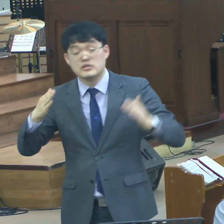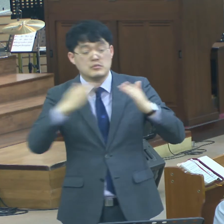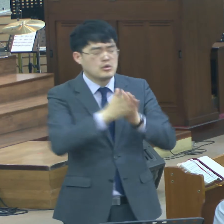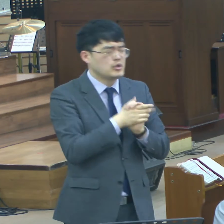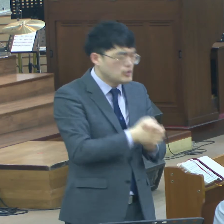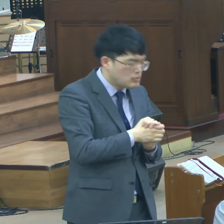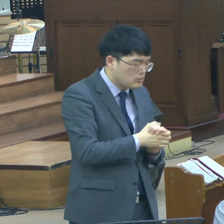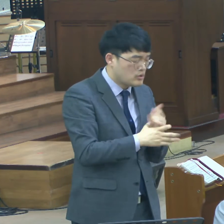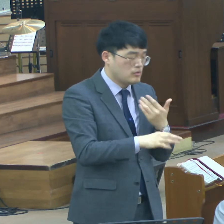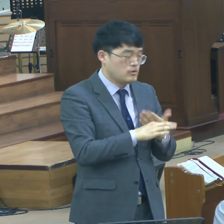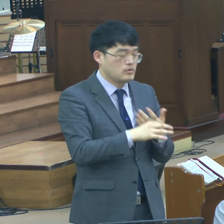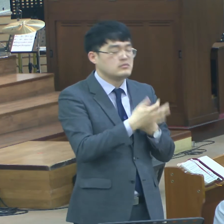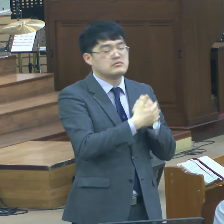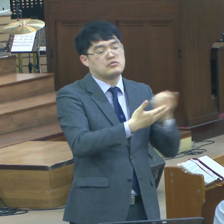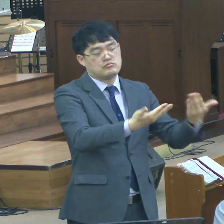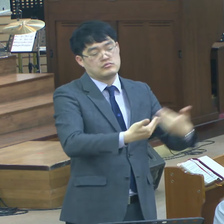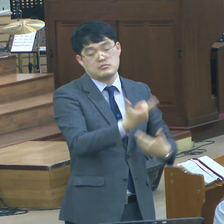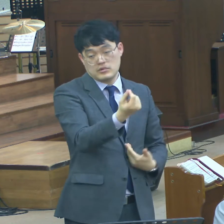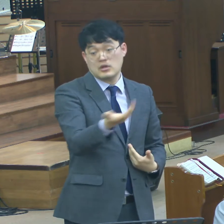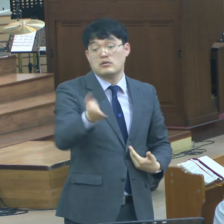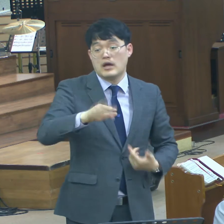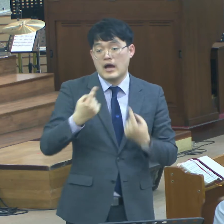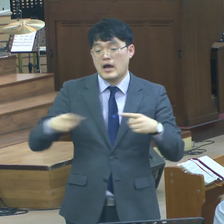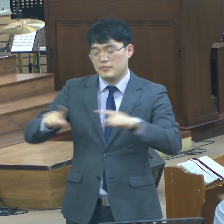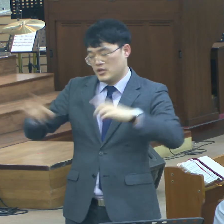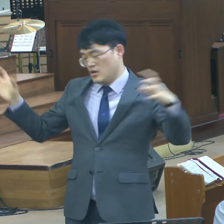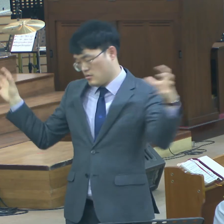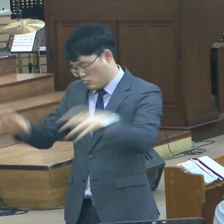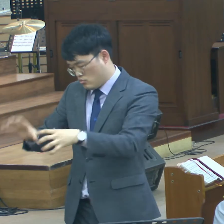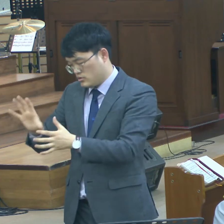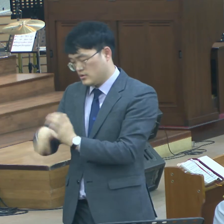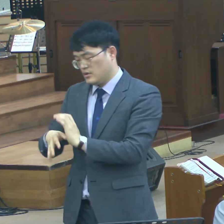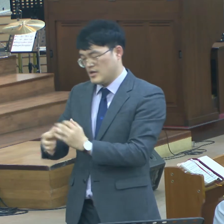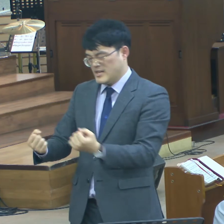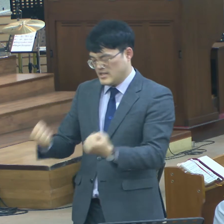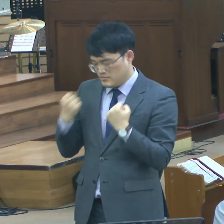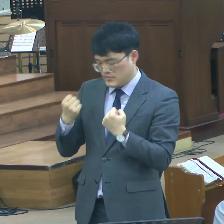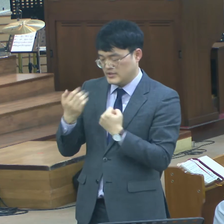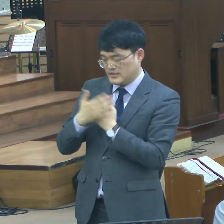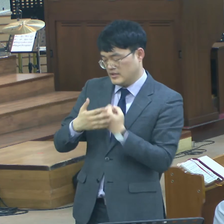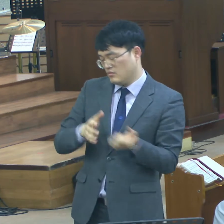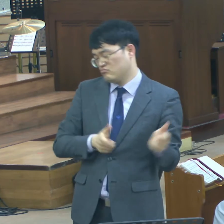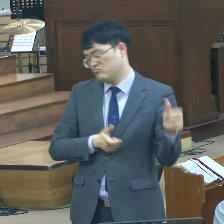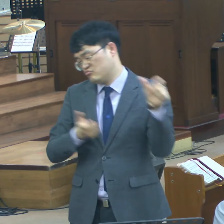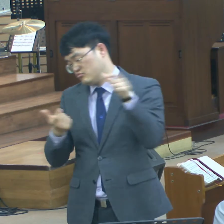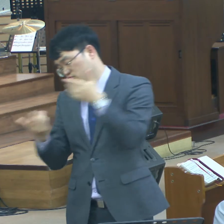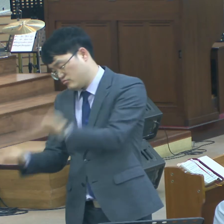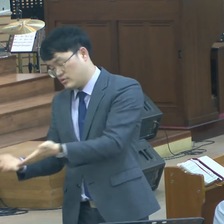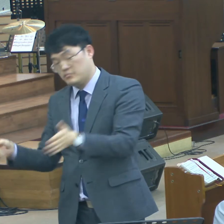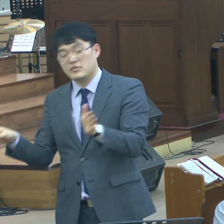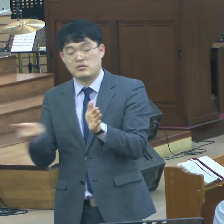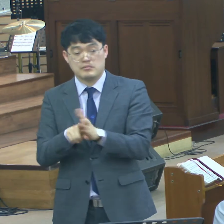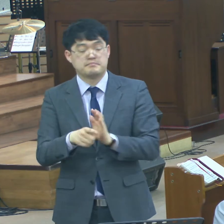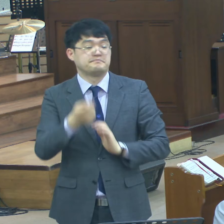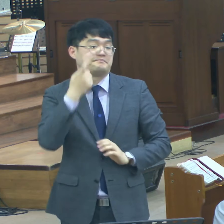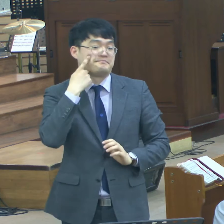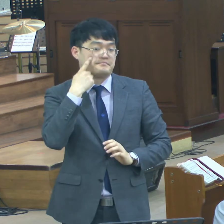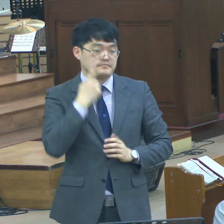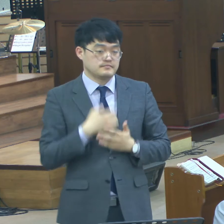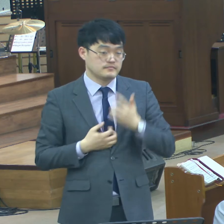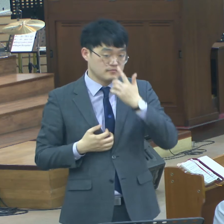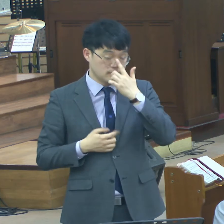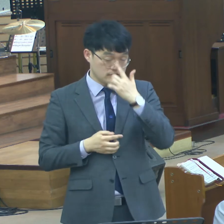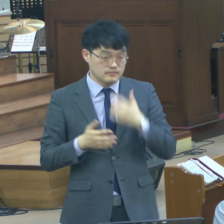주세요. 그러나 함께 모일 때 강력한 은총을 부어주신다는 걸 믿고 해야죠. 제가 피대가